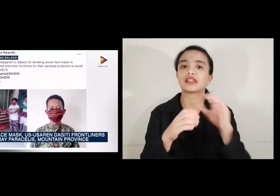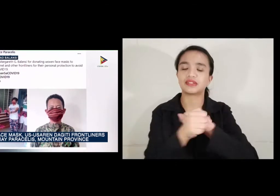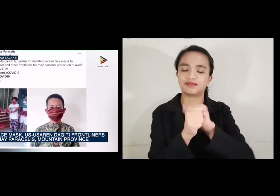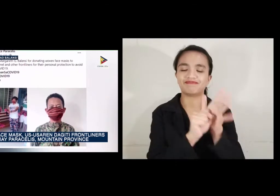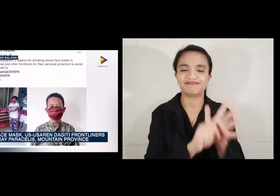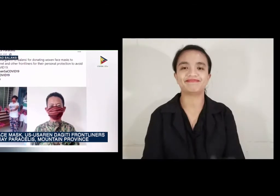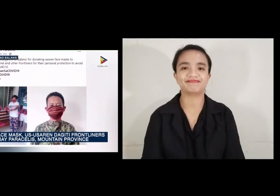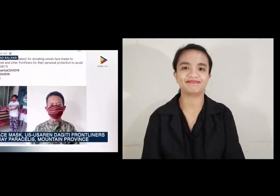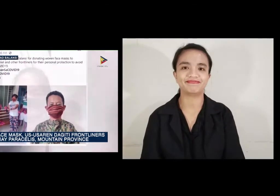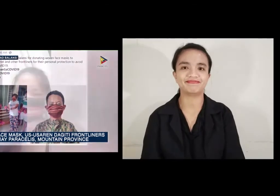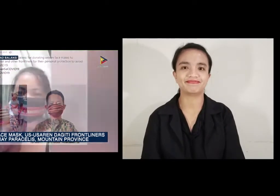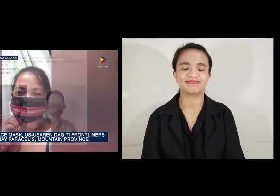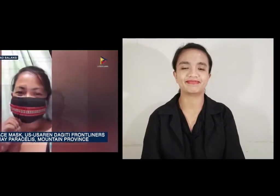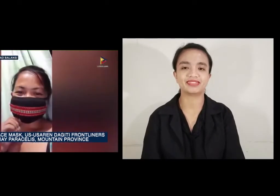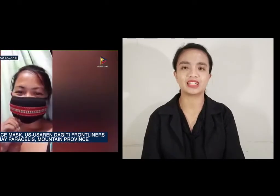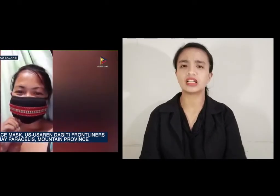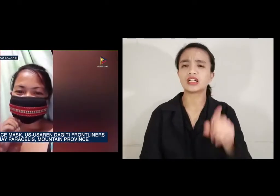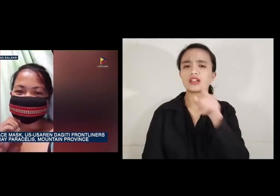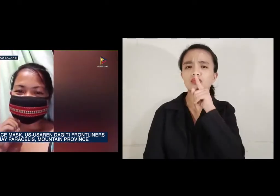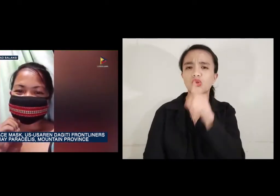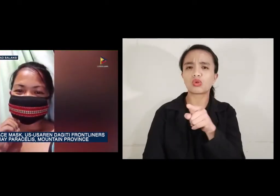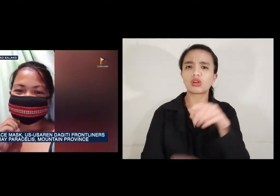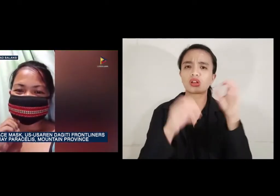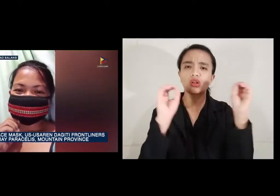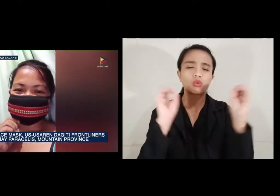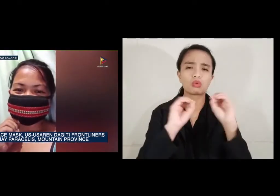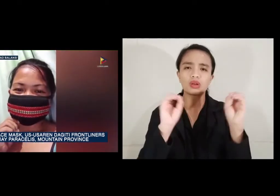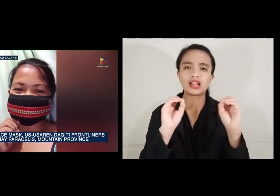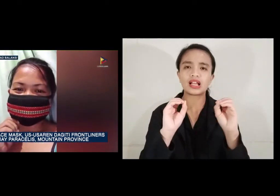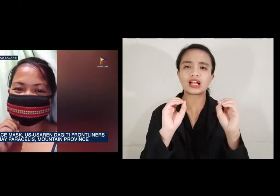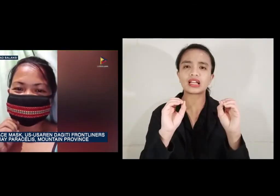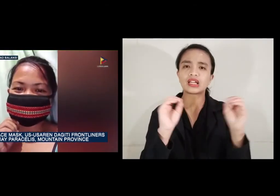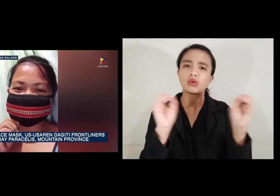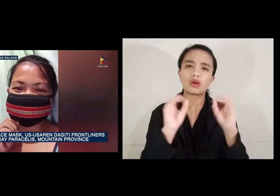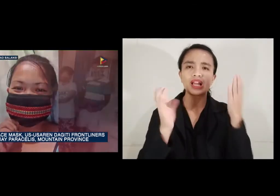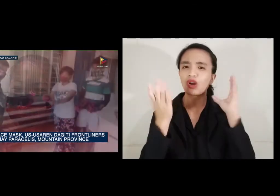iti sakit a COVID-19. Pudno unay nga awan kaparis iti